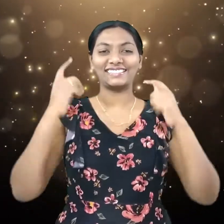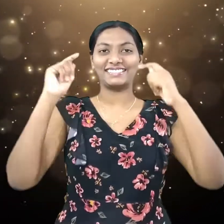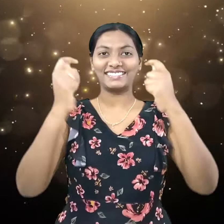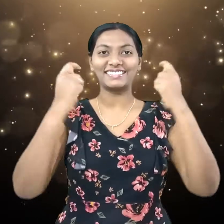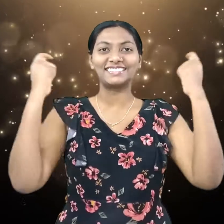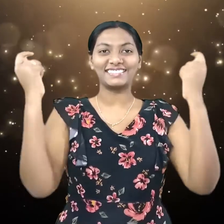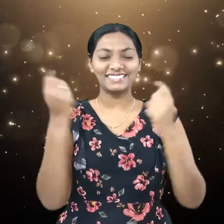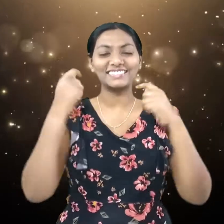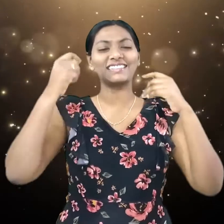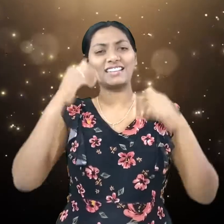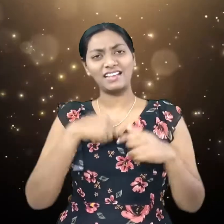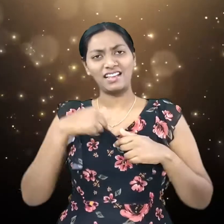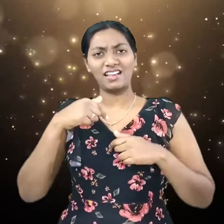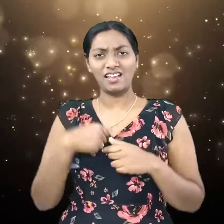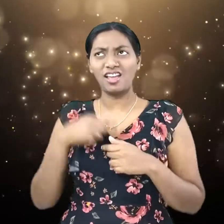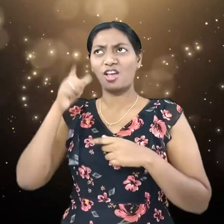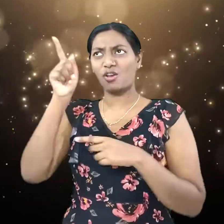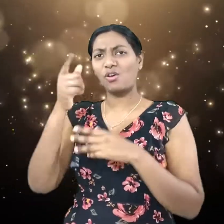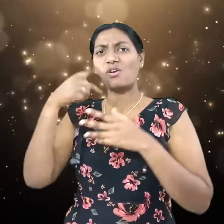उसमें आनंद मनाओ